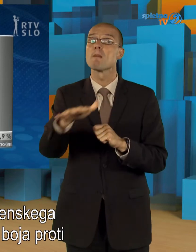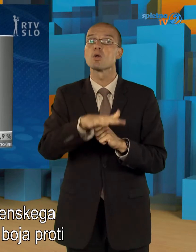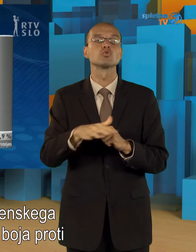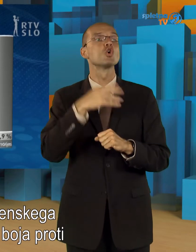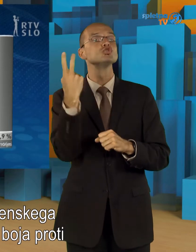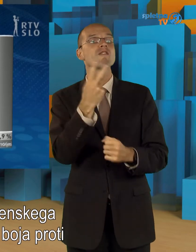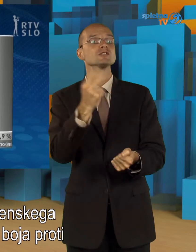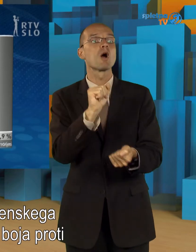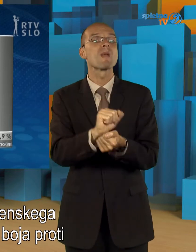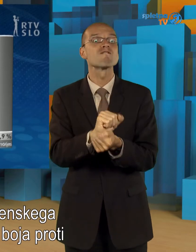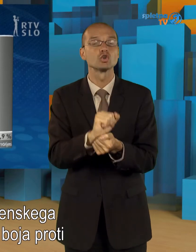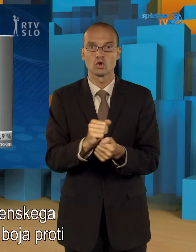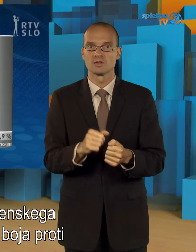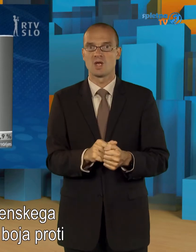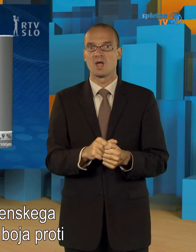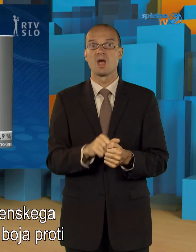proti korupciji na vseh področjih.